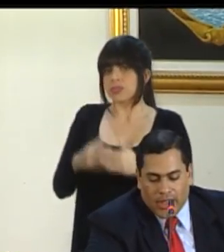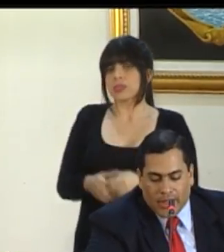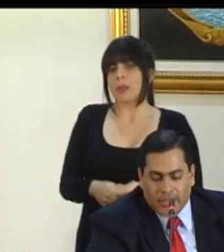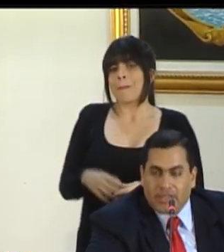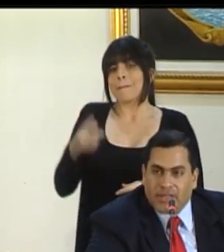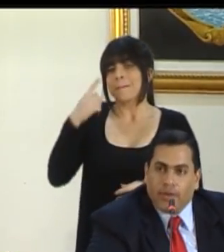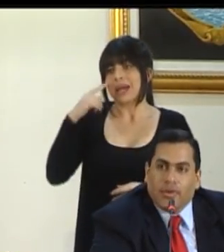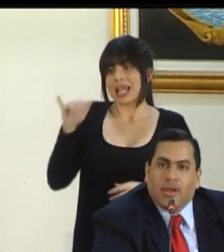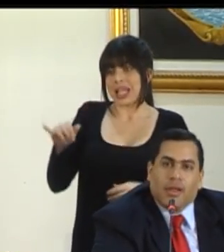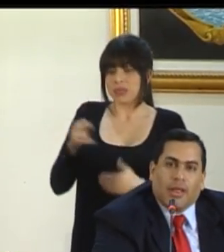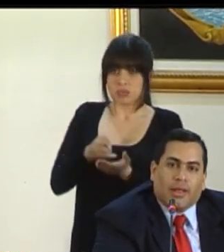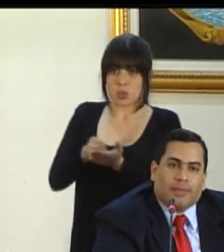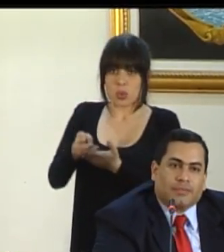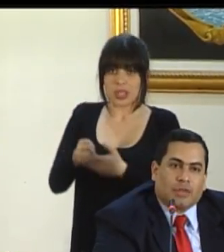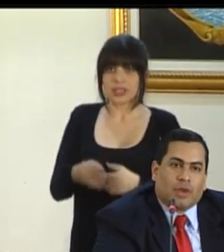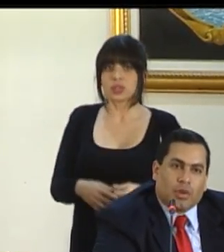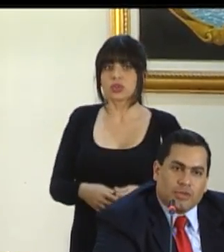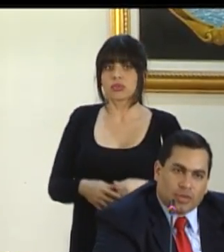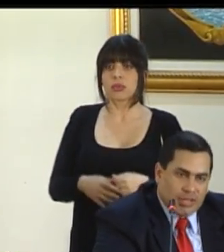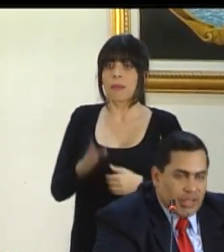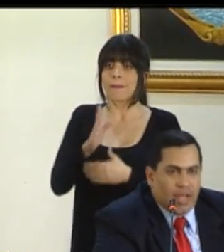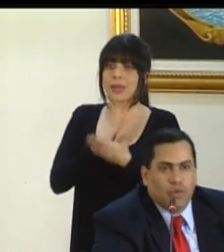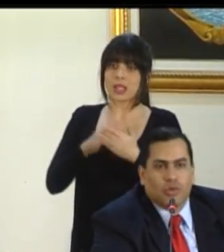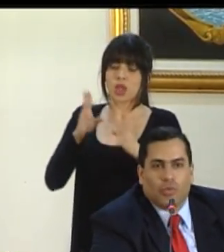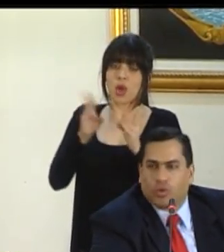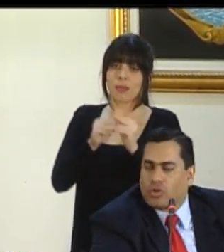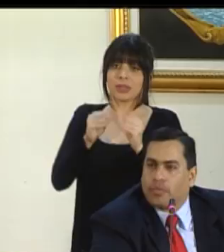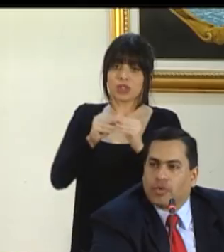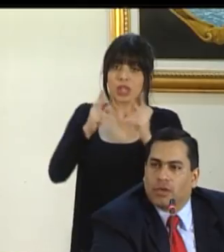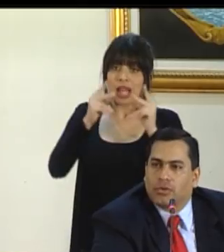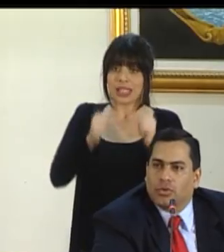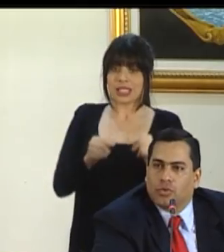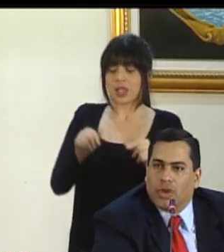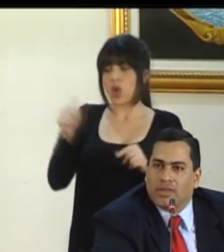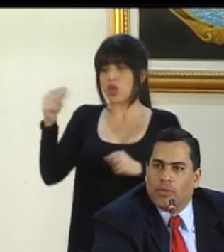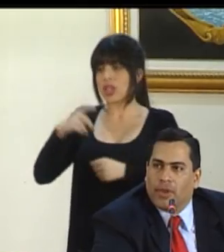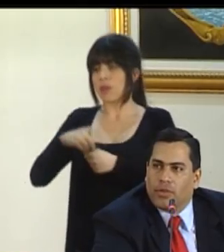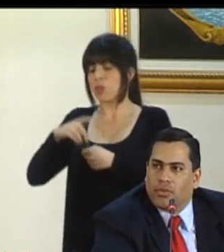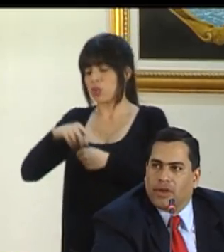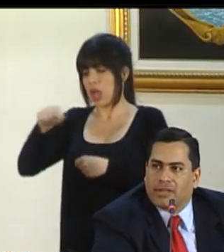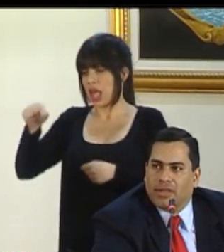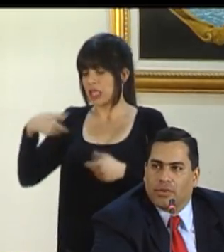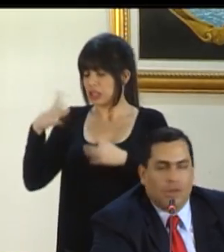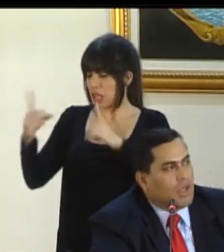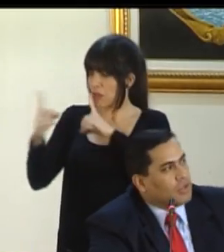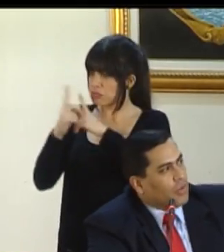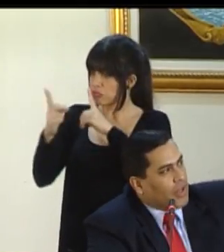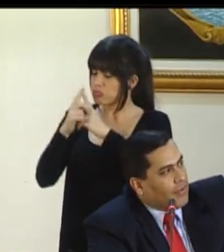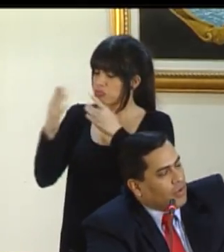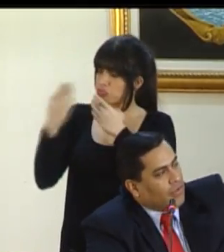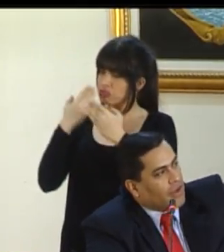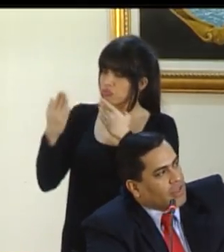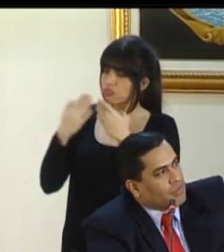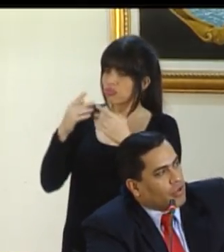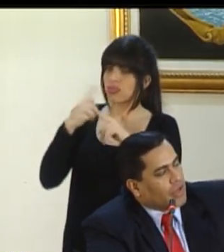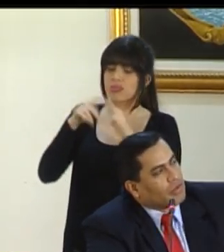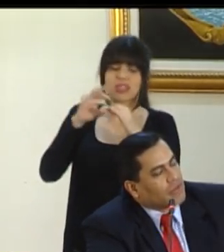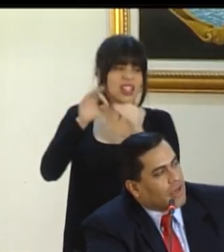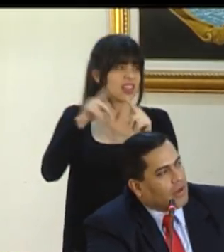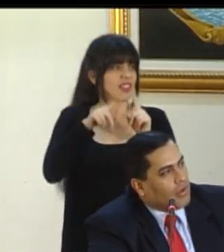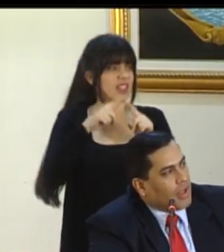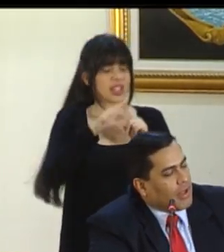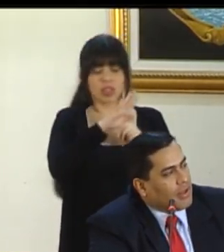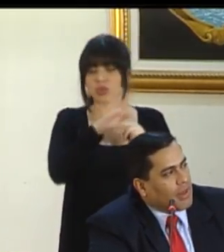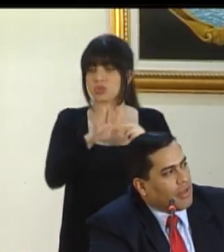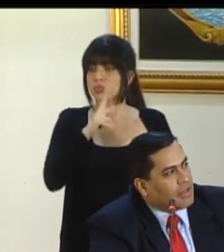esto sincero, tanto en la Comisión de Hacendarios como en otros diputados con los cuales hemos venido conversando sobre los diferentes proyectos